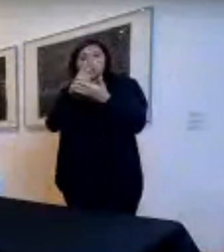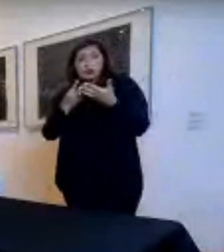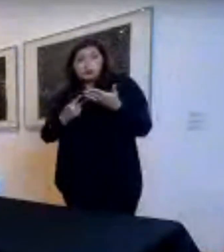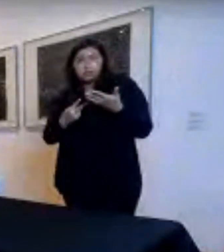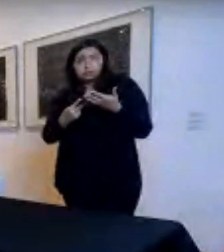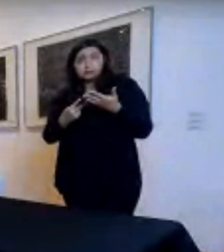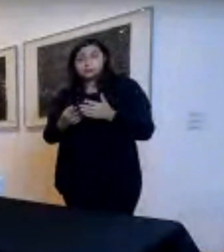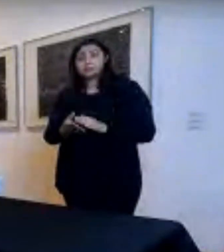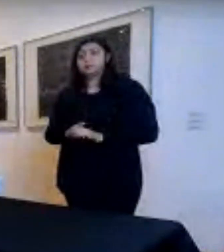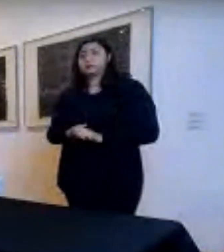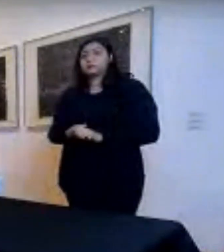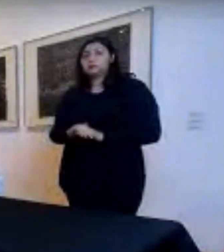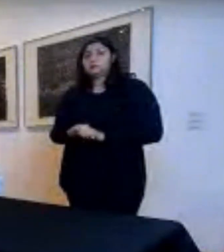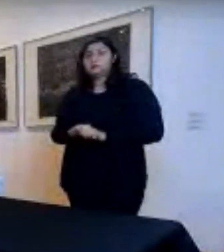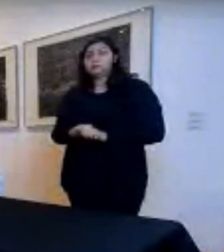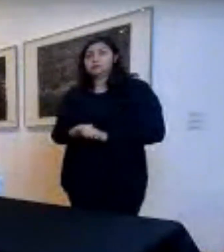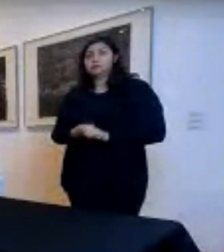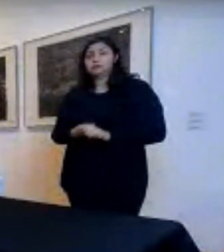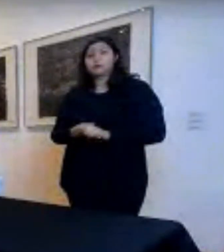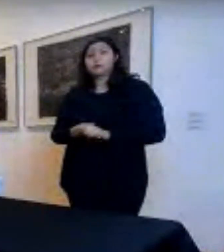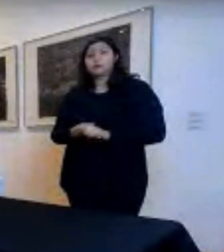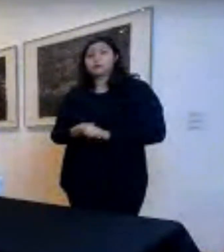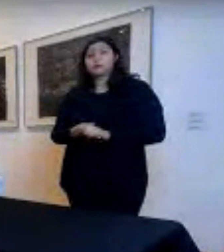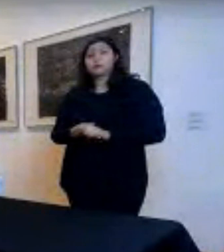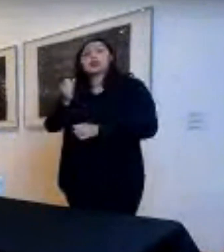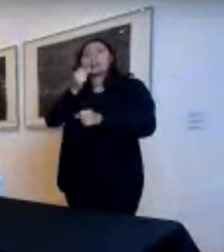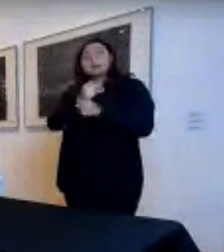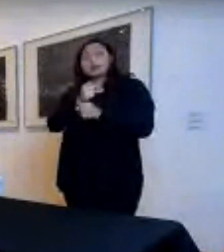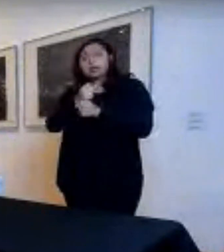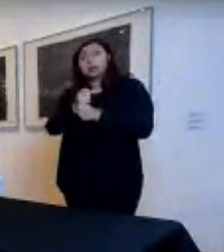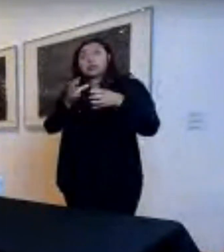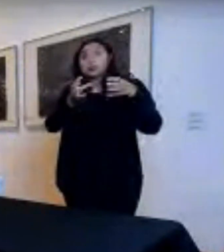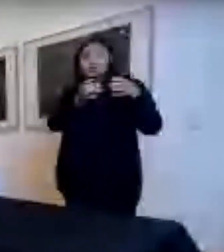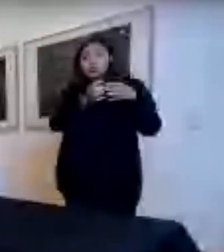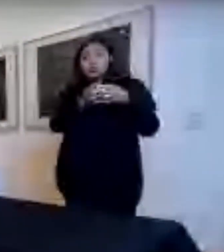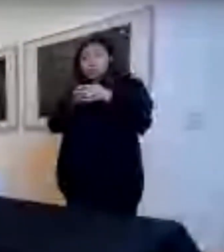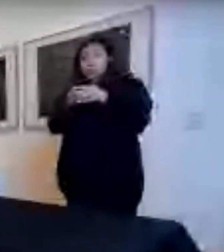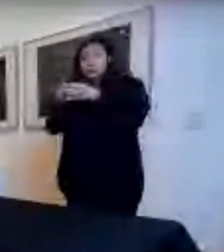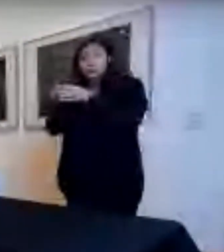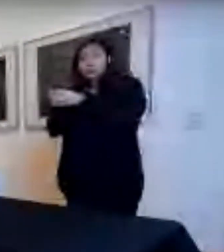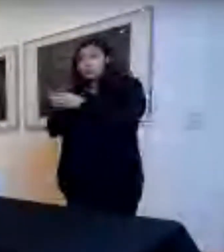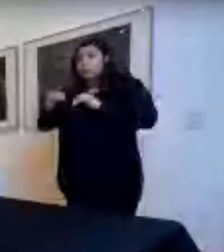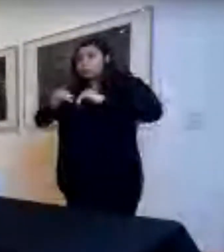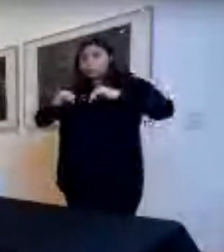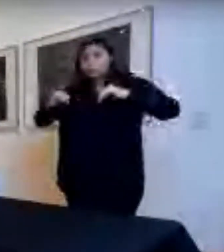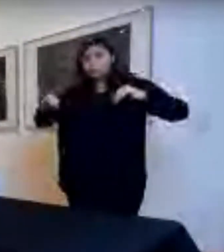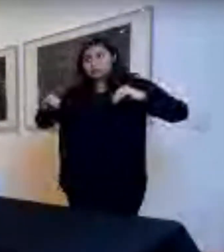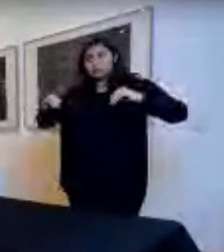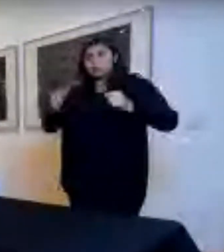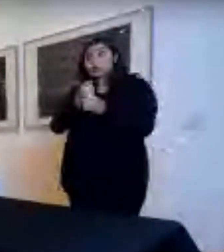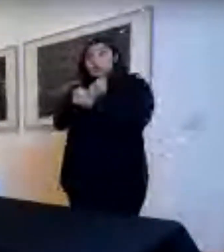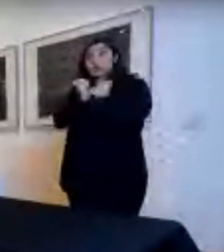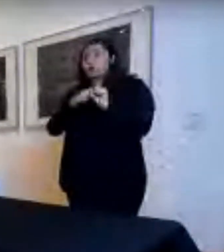Vamos a partir con trabajando por cada grupo por separado, por lo que habéis todos acá, y también